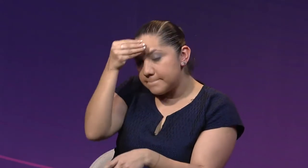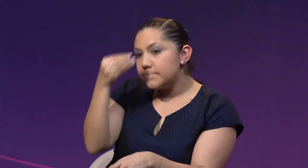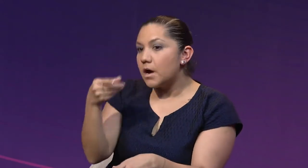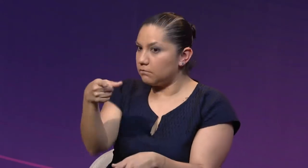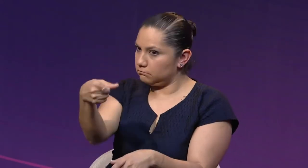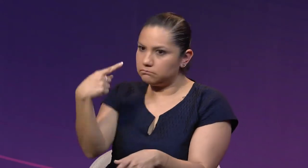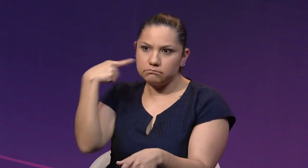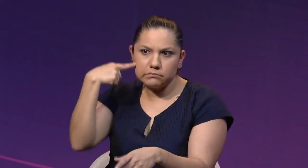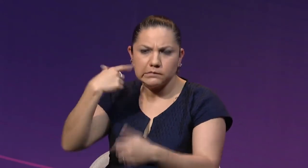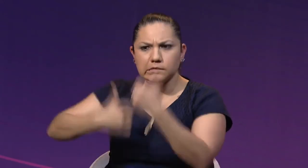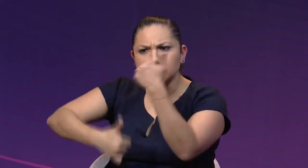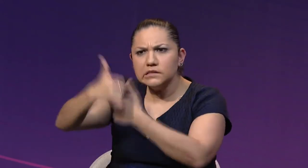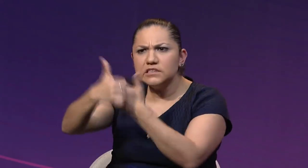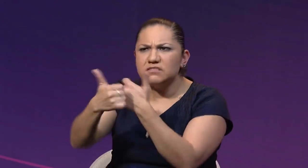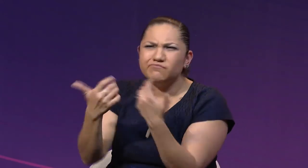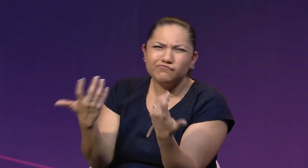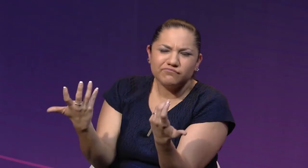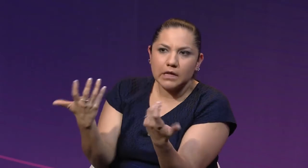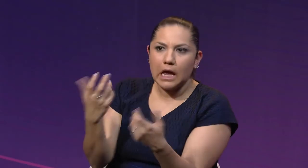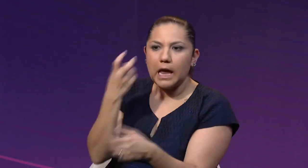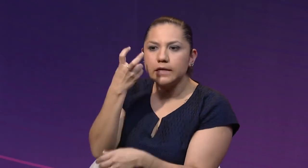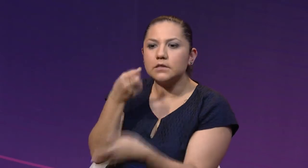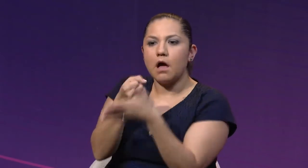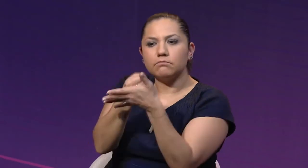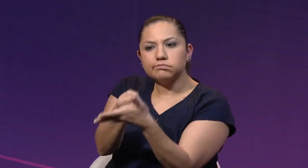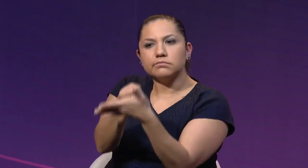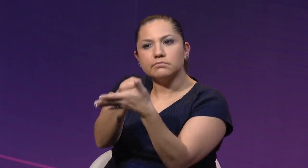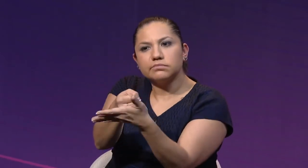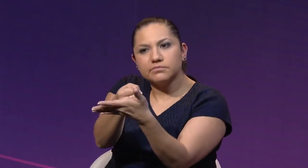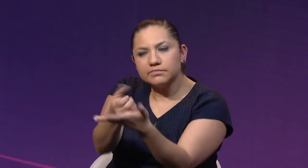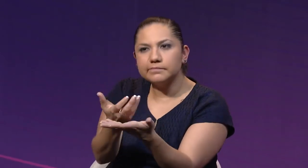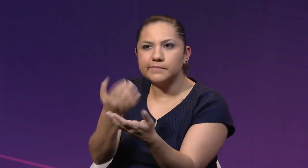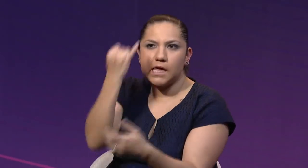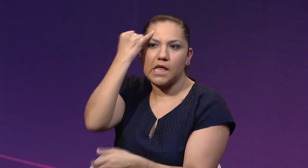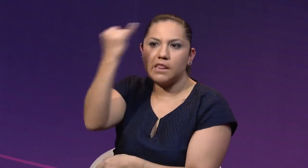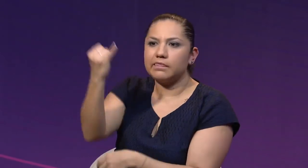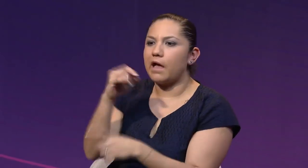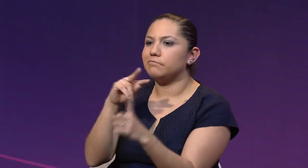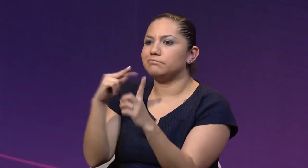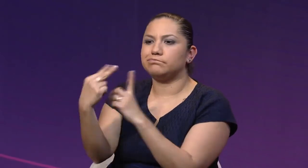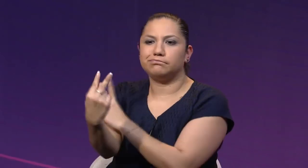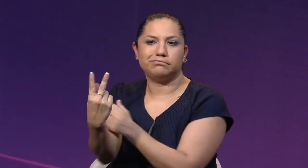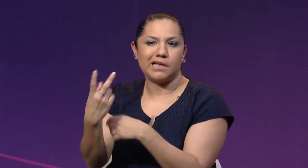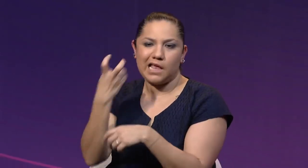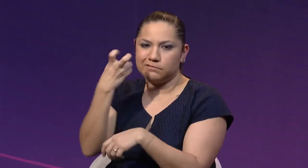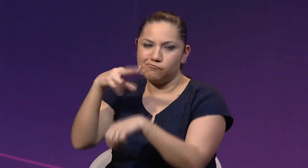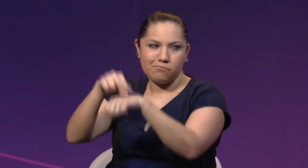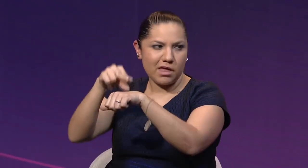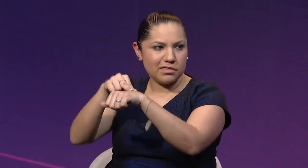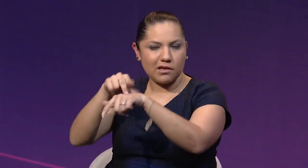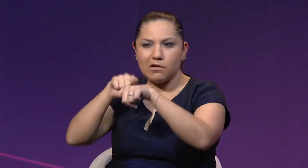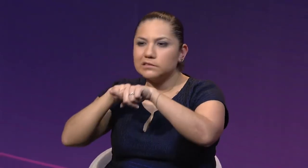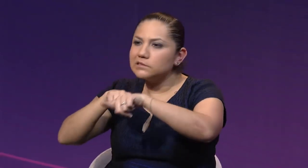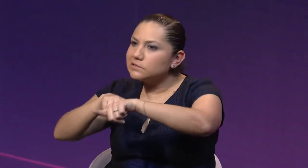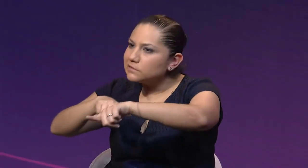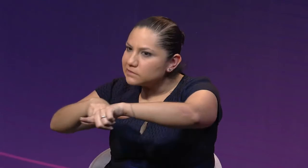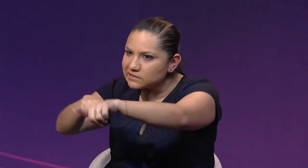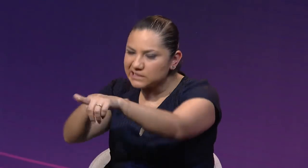no tengo por qué aprender a hablar una lengua oral si no escucho, por ejemplo, ¿no? Entonces, yo creo que lo que necesitamos es un cambio